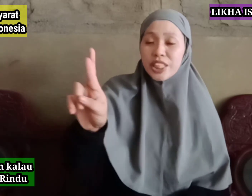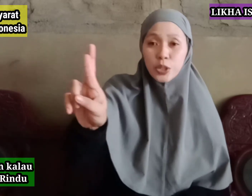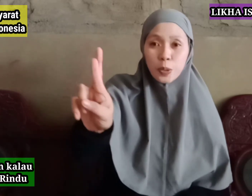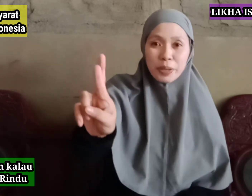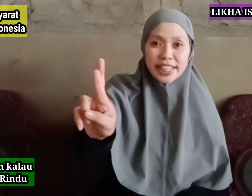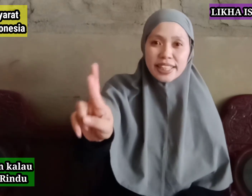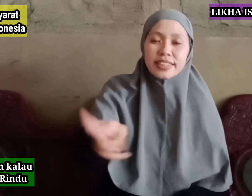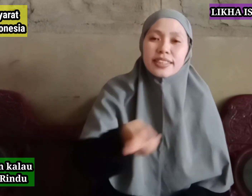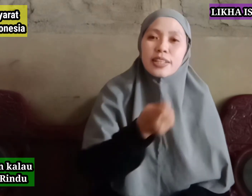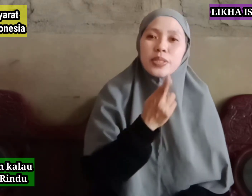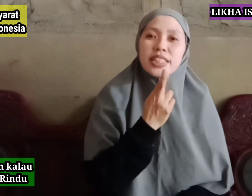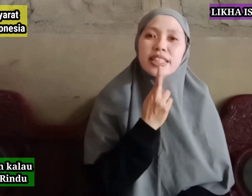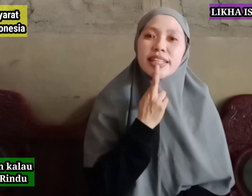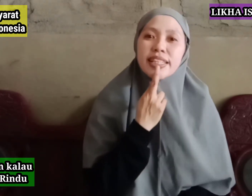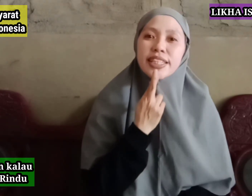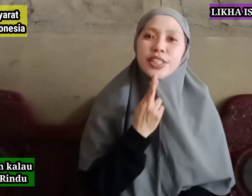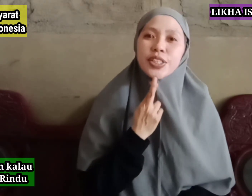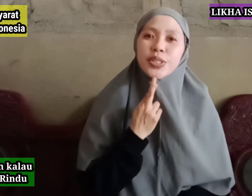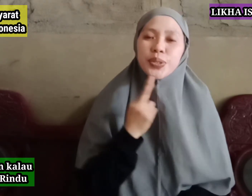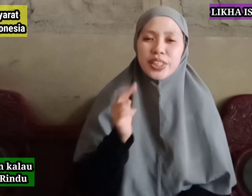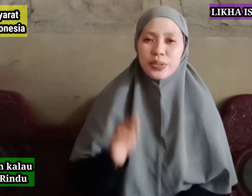huruf R ya. Taruh di sini, rindu gitu